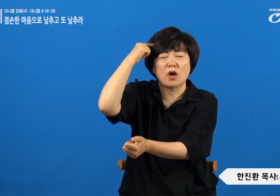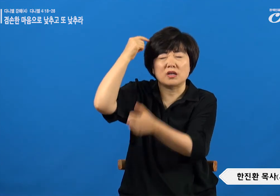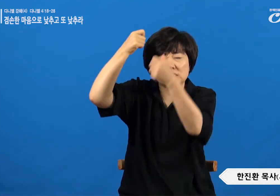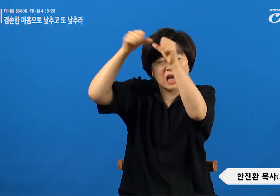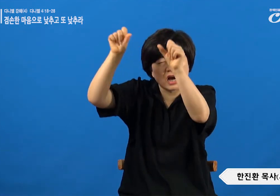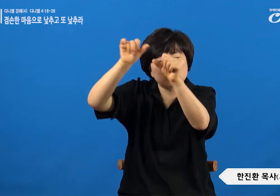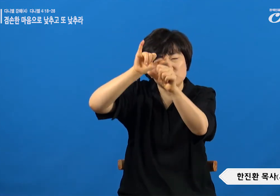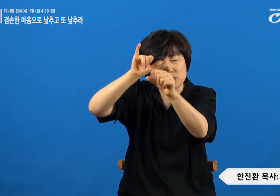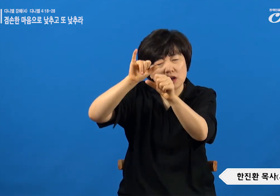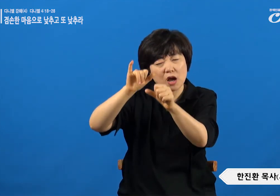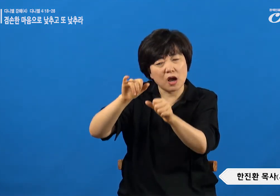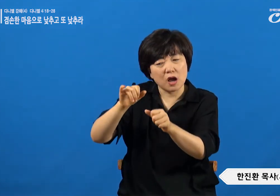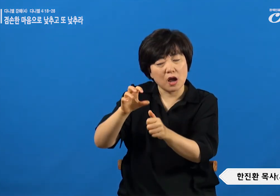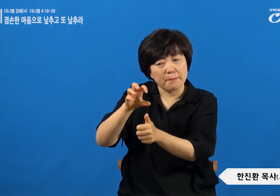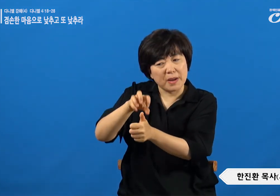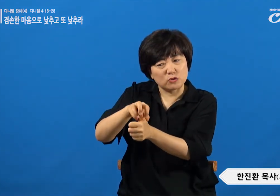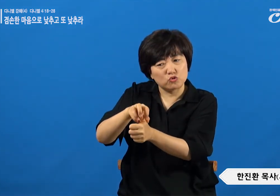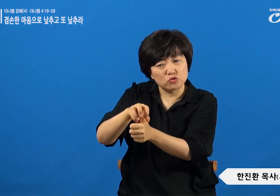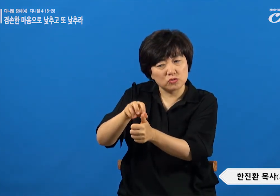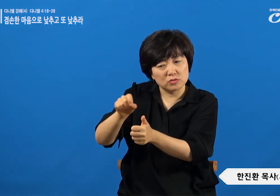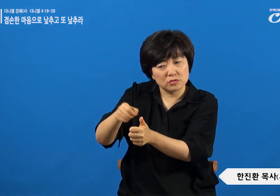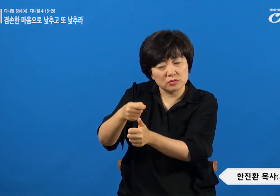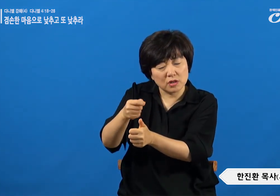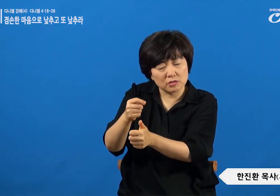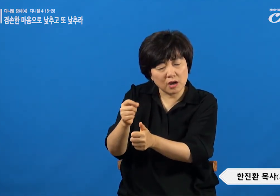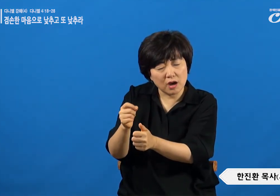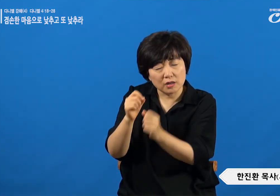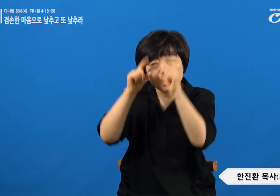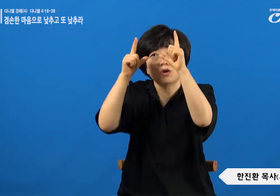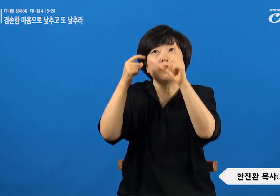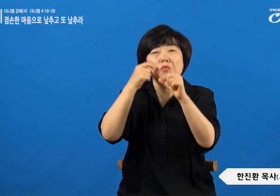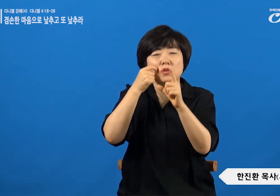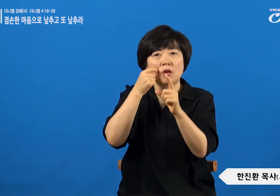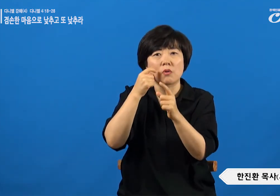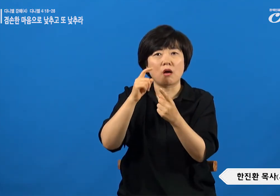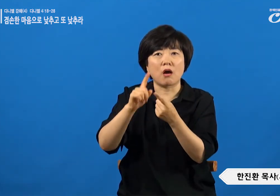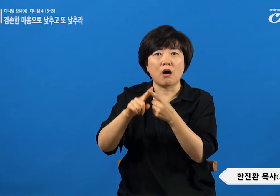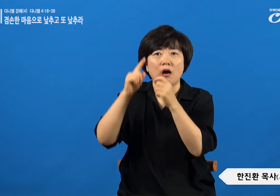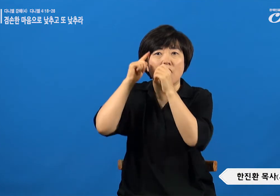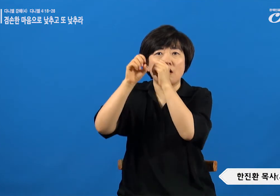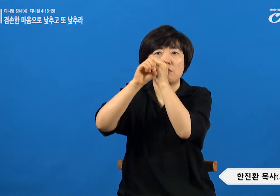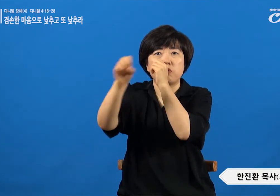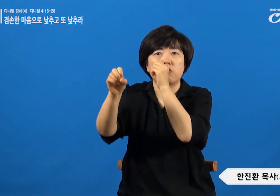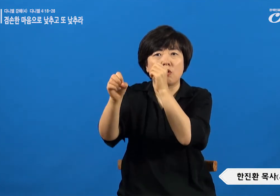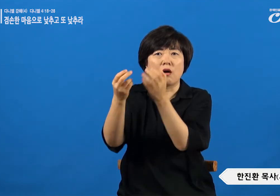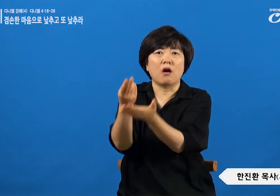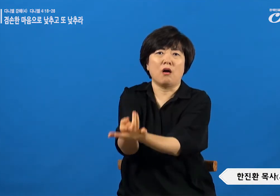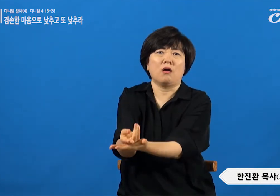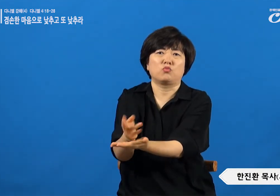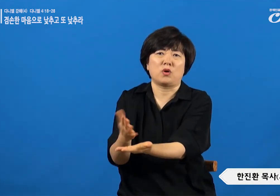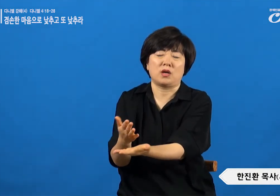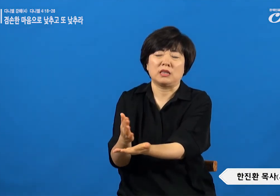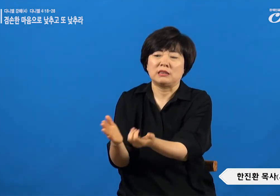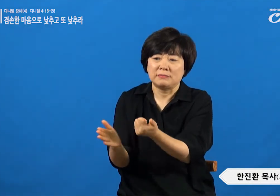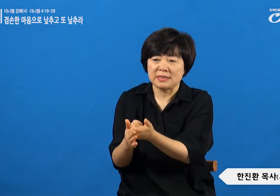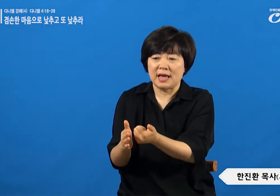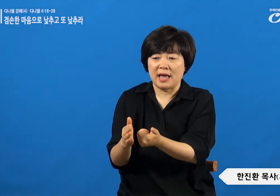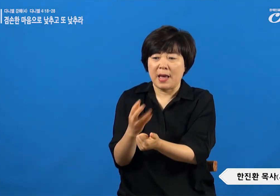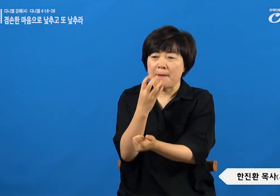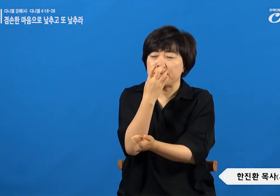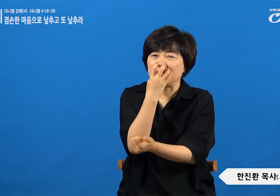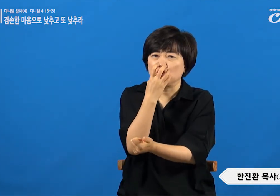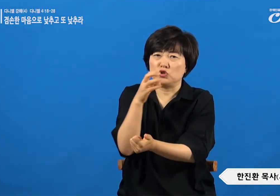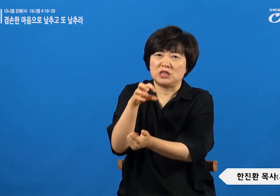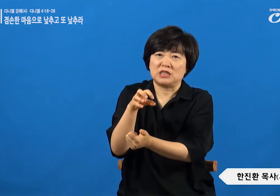했다가 깨어나지 못하면 그대로 식물인간이 되는 겁니다. 그래서 할 수 없이 마취하지 않고